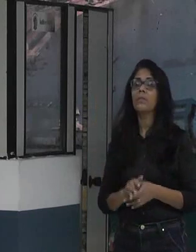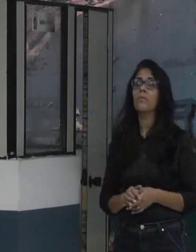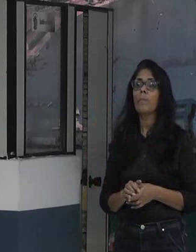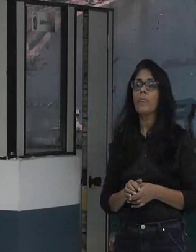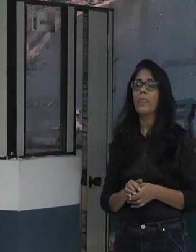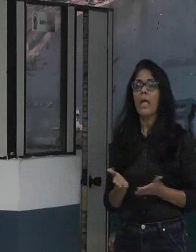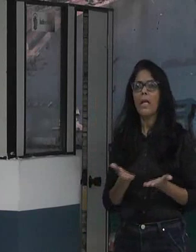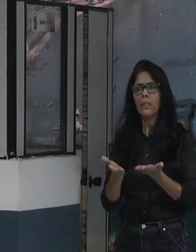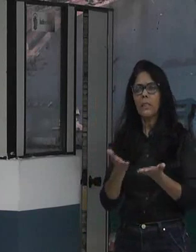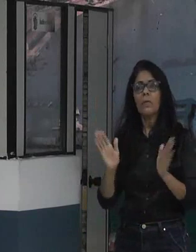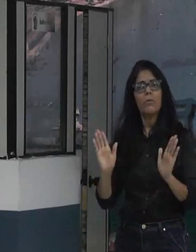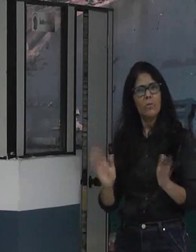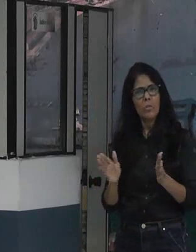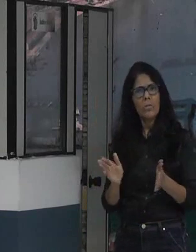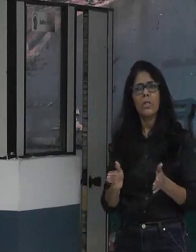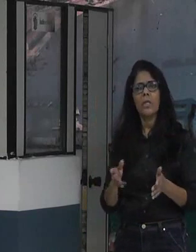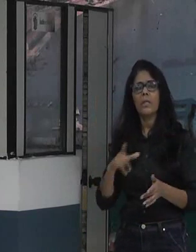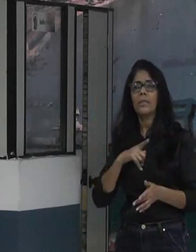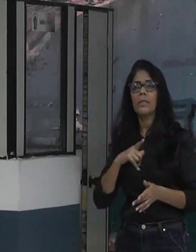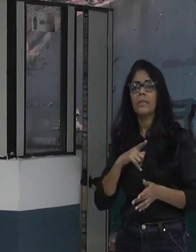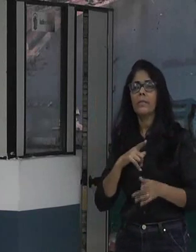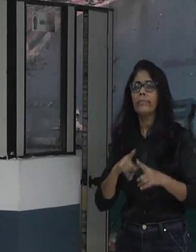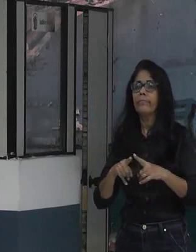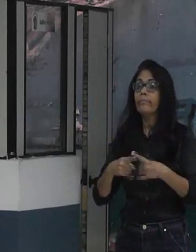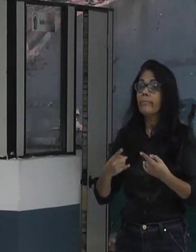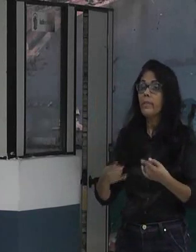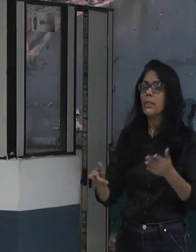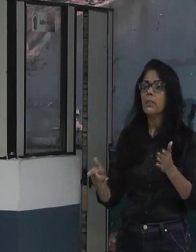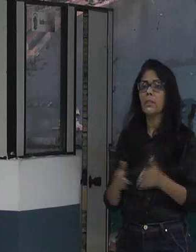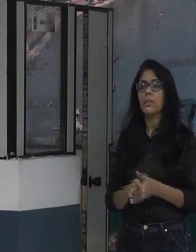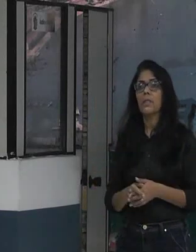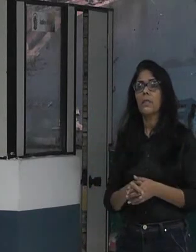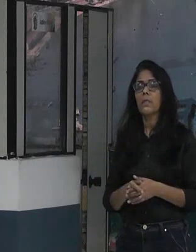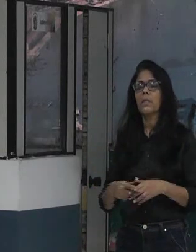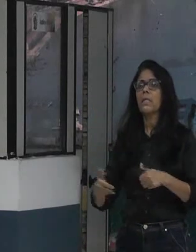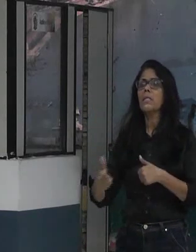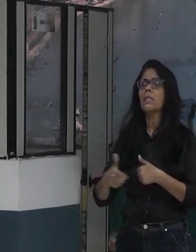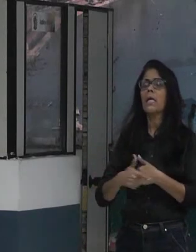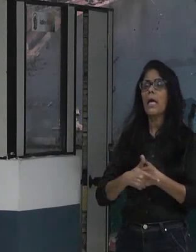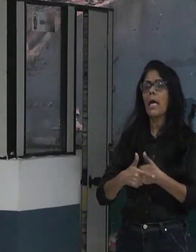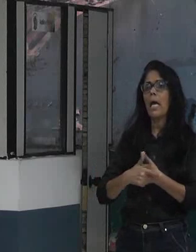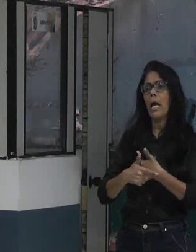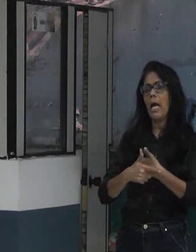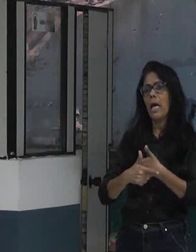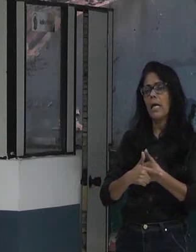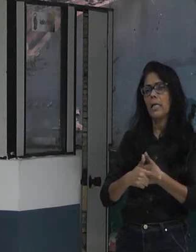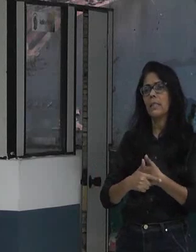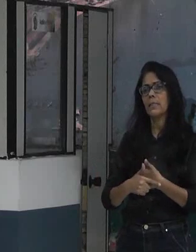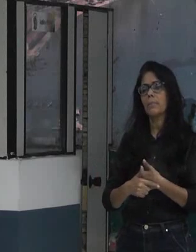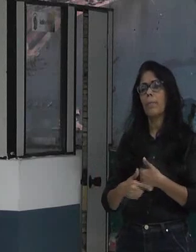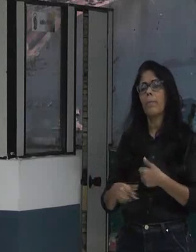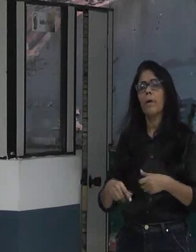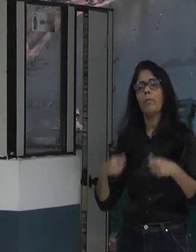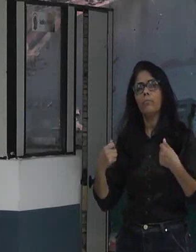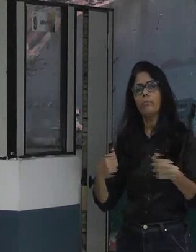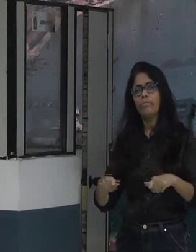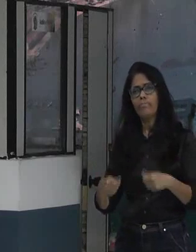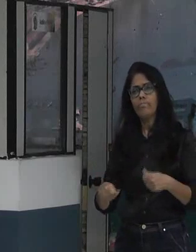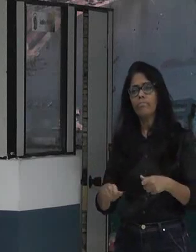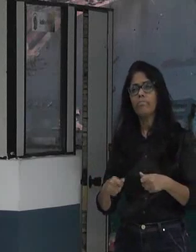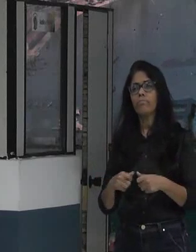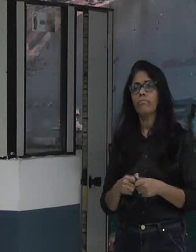que temos esse papel da provocação, temos esse papel de incomodar, porque a política que não incomoda, ela não colhe